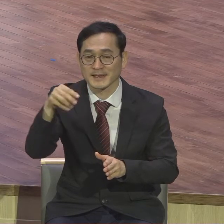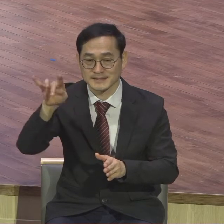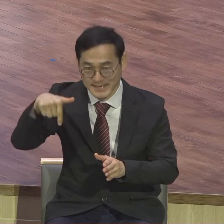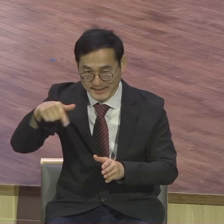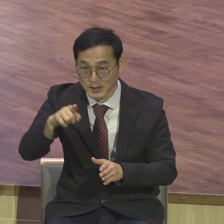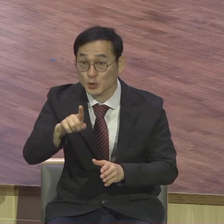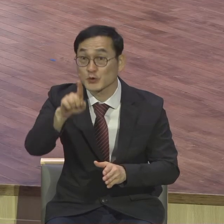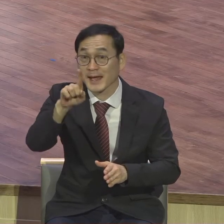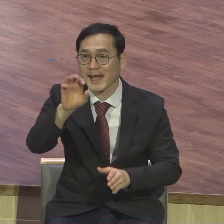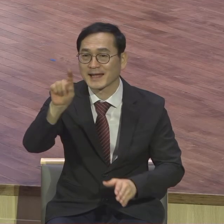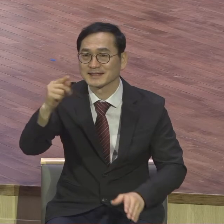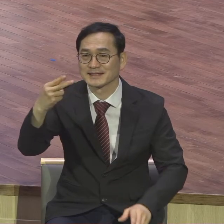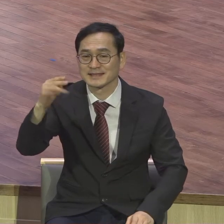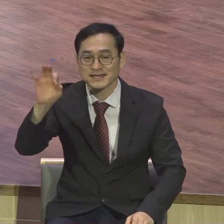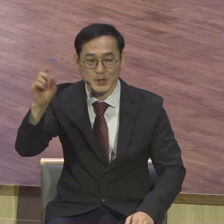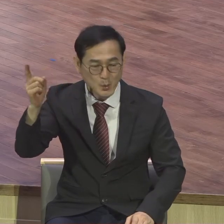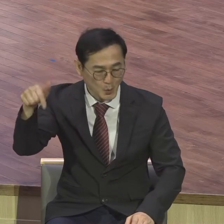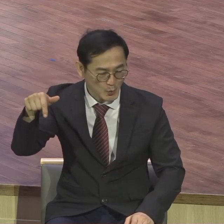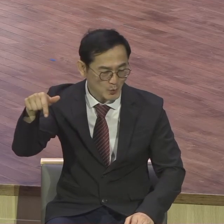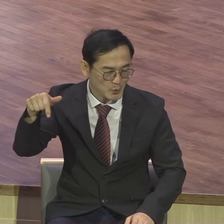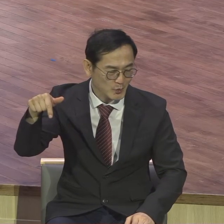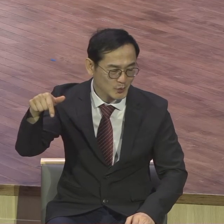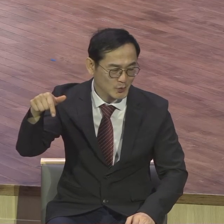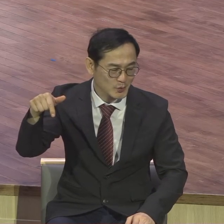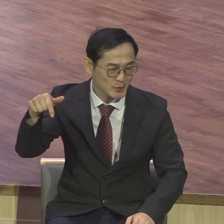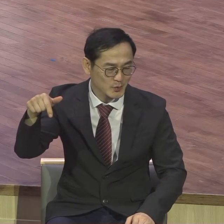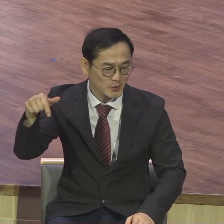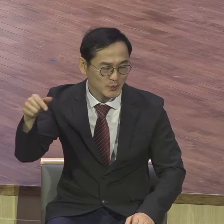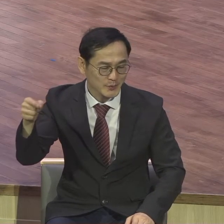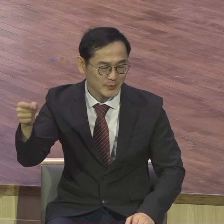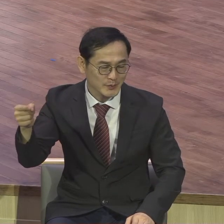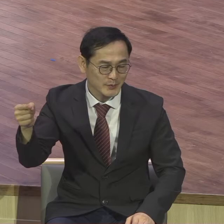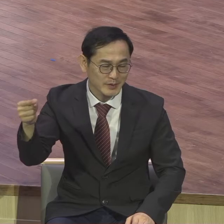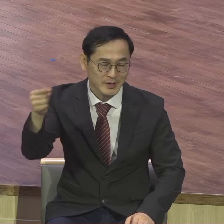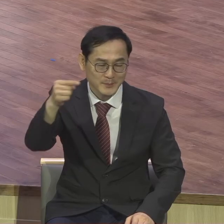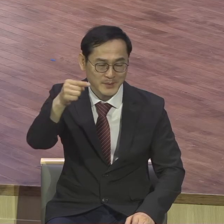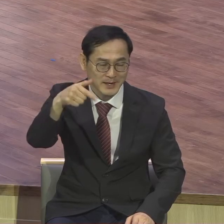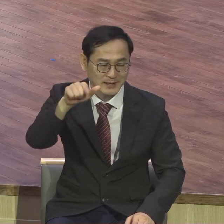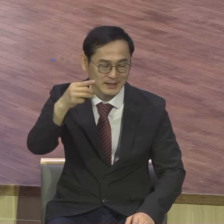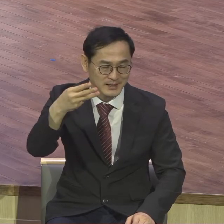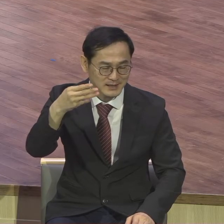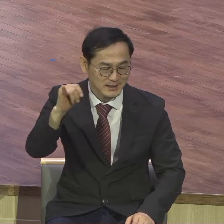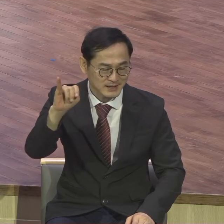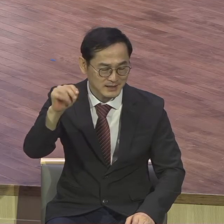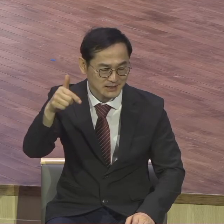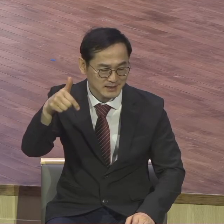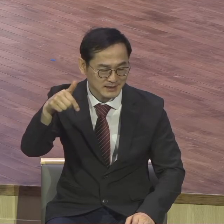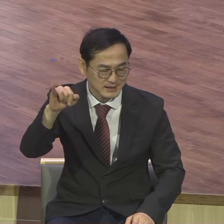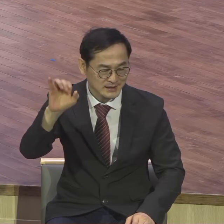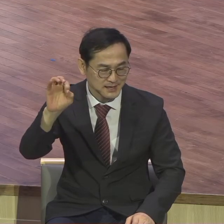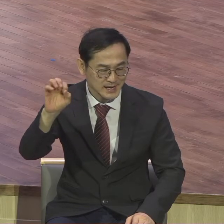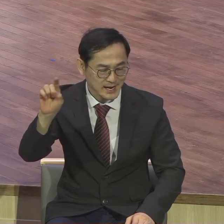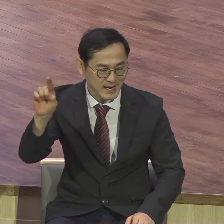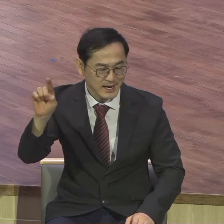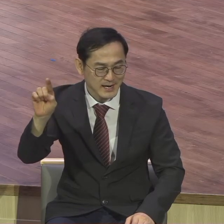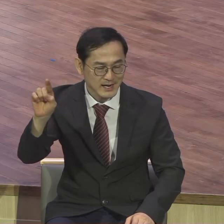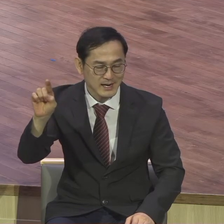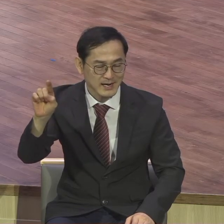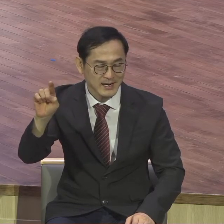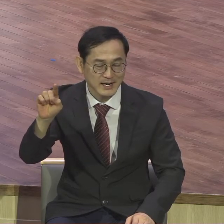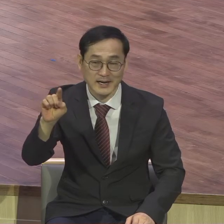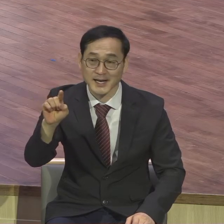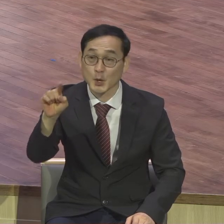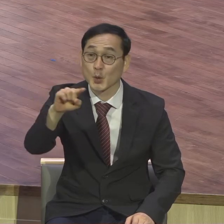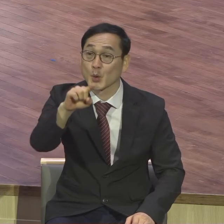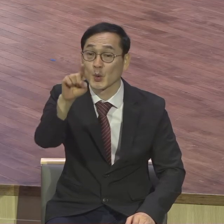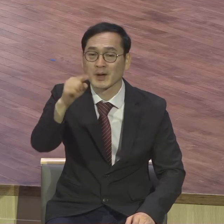안디옥, 그 뒤에 뭐 이 길리기아, 그 다음에 저 위에, 제일 위에